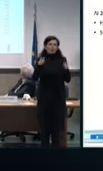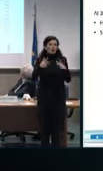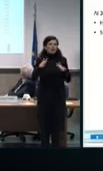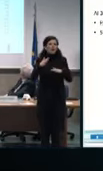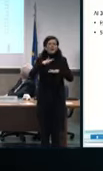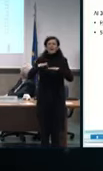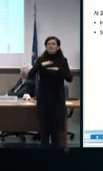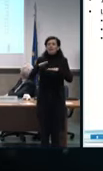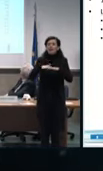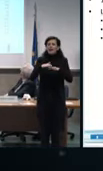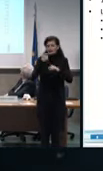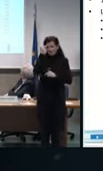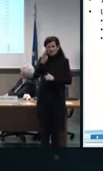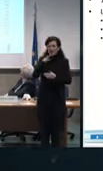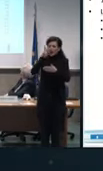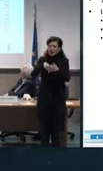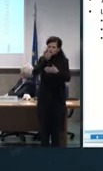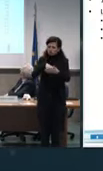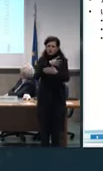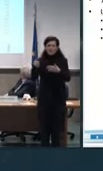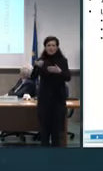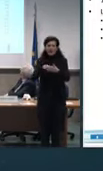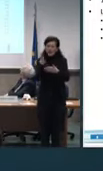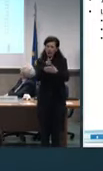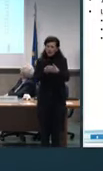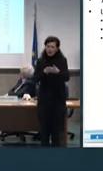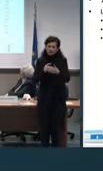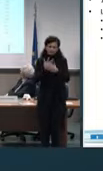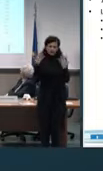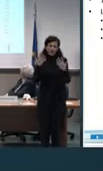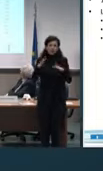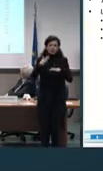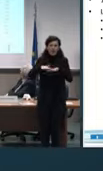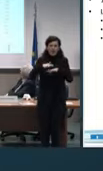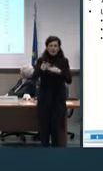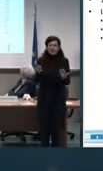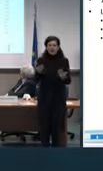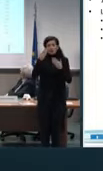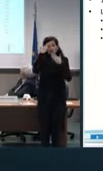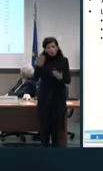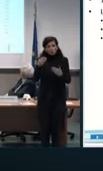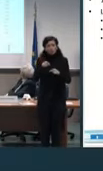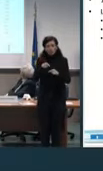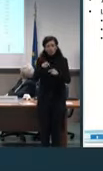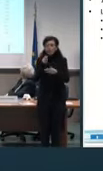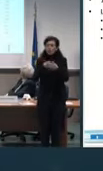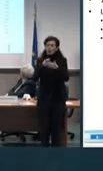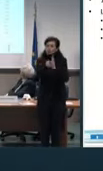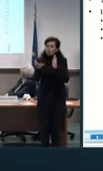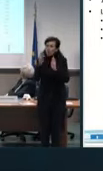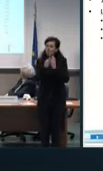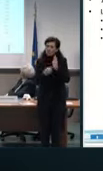esperti diciamo nella lettura di queste tabelle questa purtroppo è sempre una lettura triste devo dire per il tipo di aree